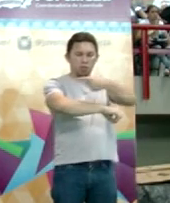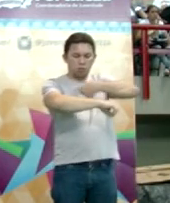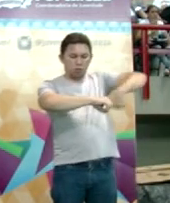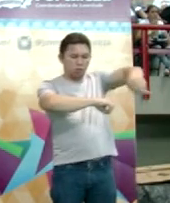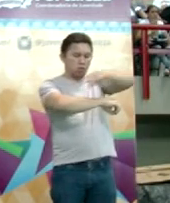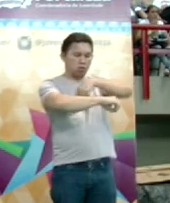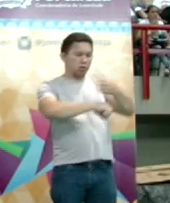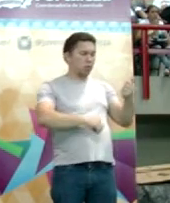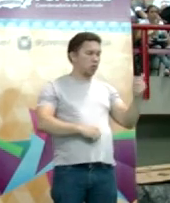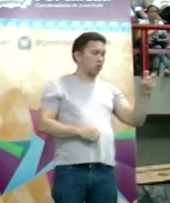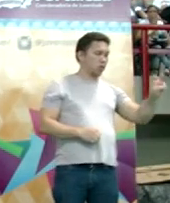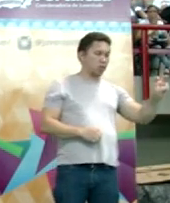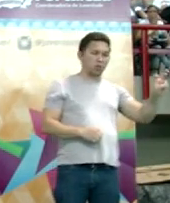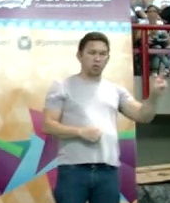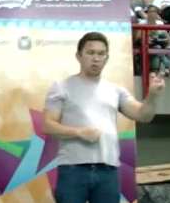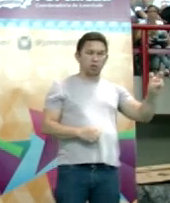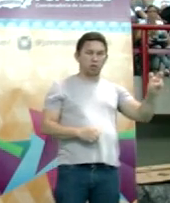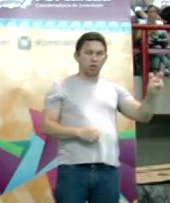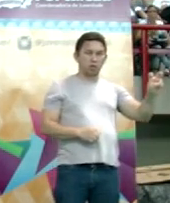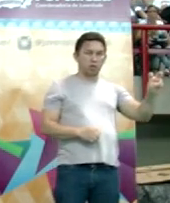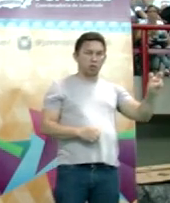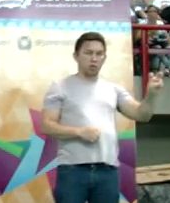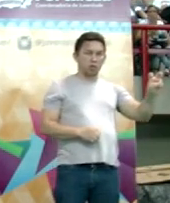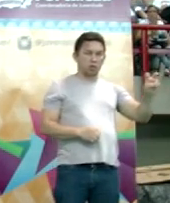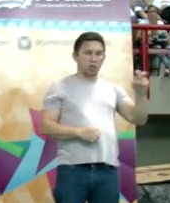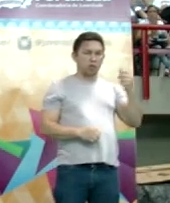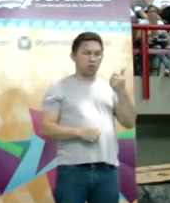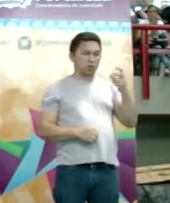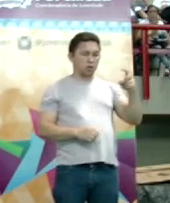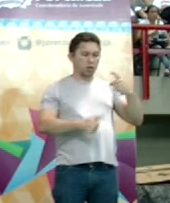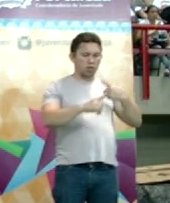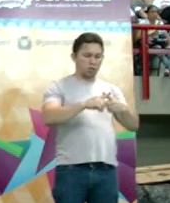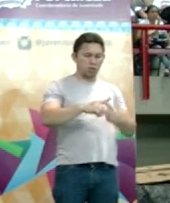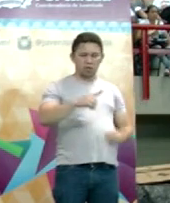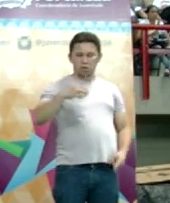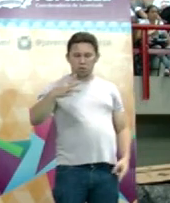Quantas? 15. 3 vezes 15 dá